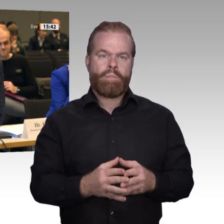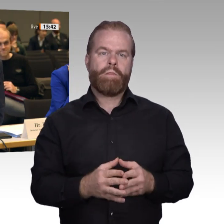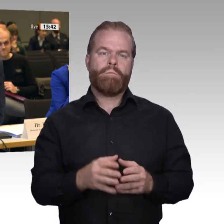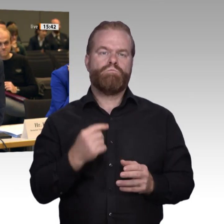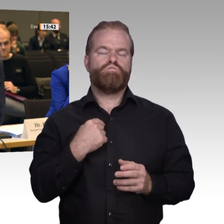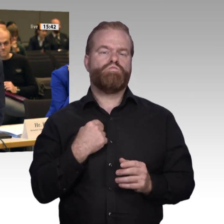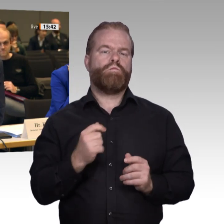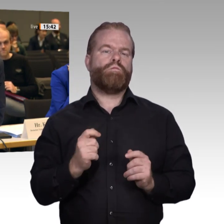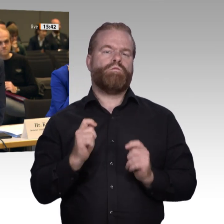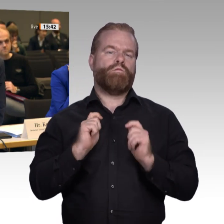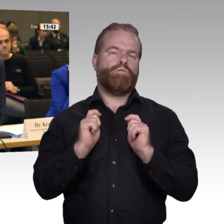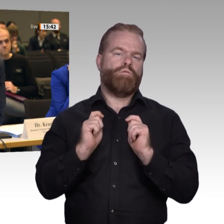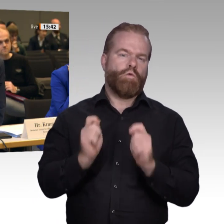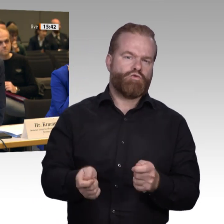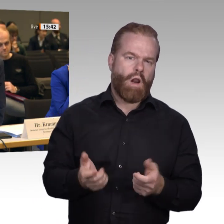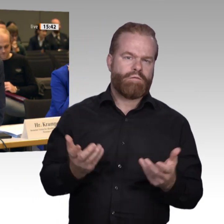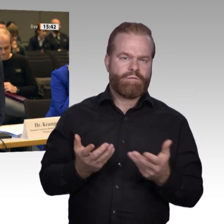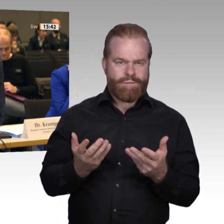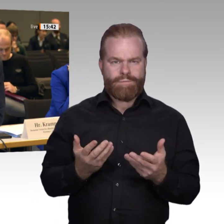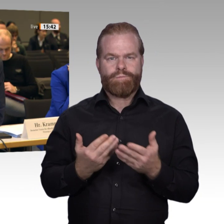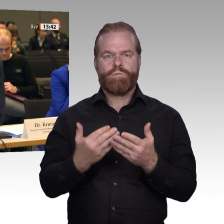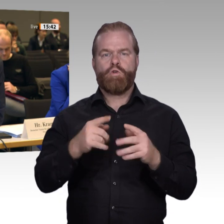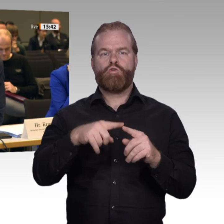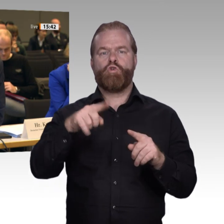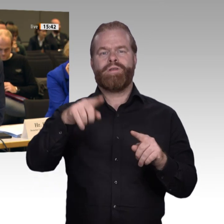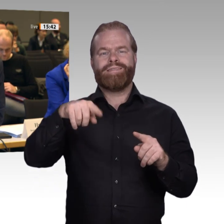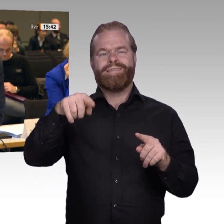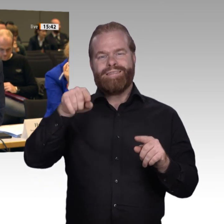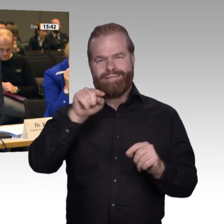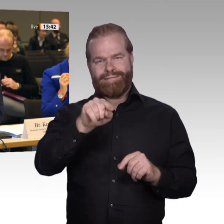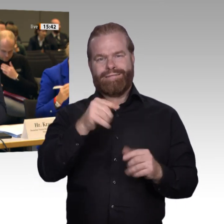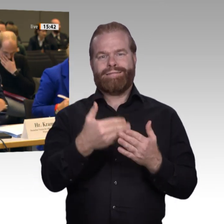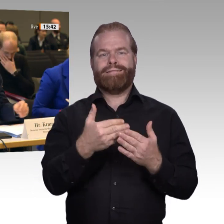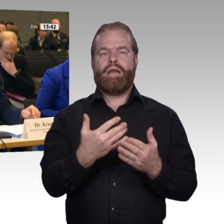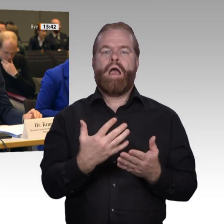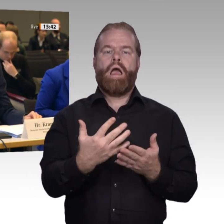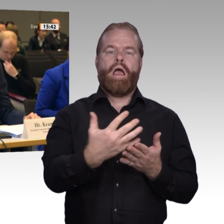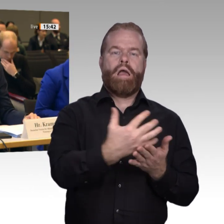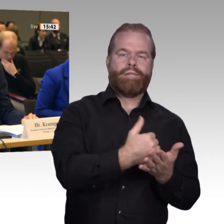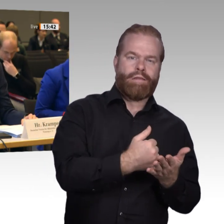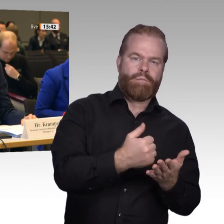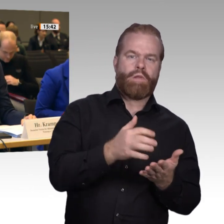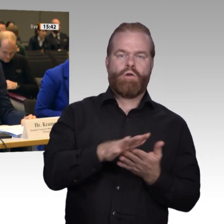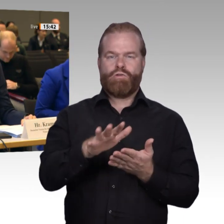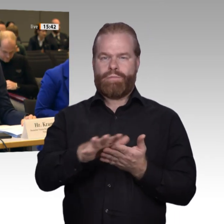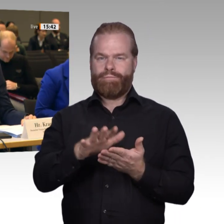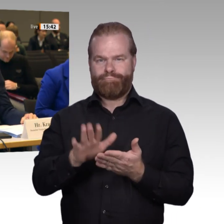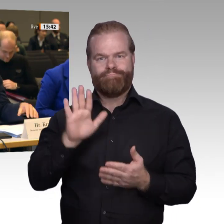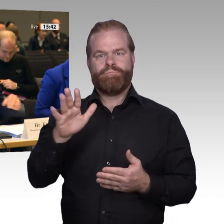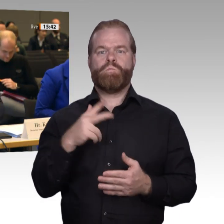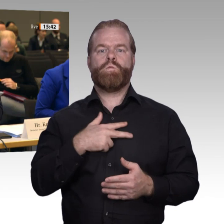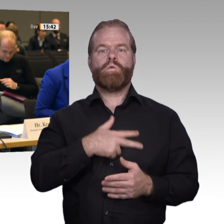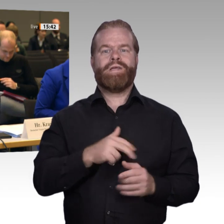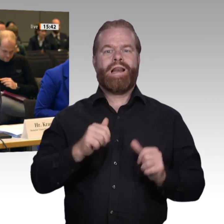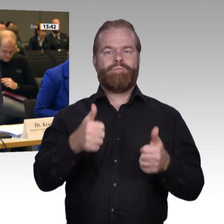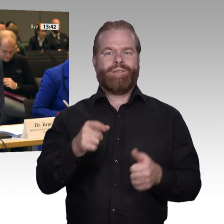der Sozialhilfe heranzuziehen. Sie können einen Anhaltspunkt gegebenenfalls nehmen, weil dort wird auch beziffert, wie